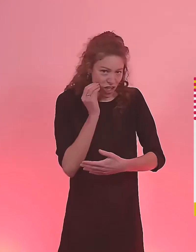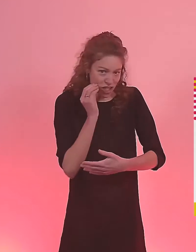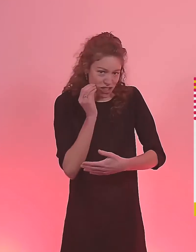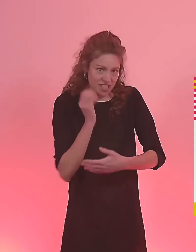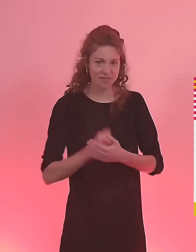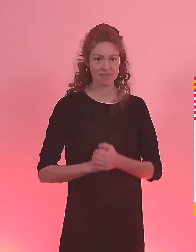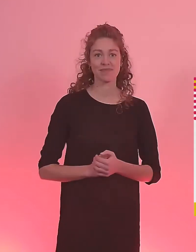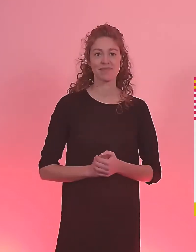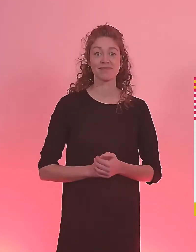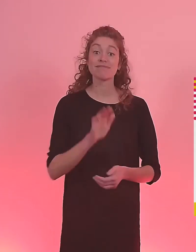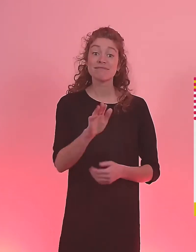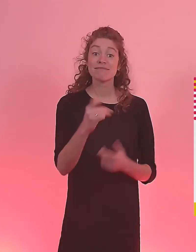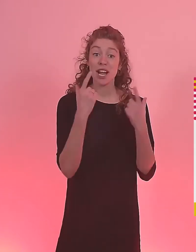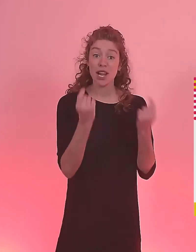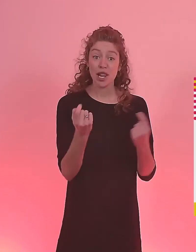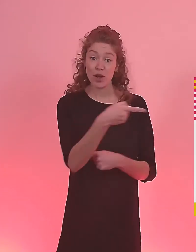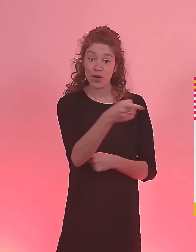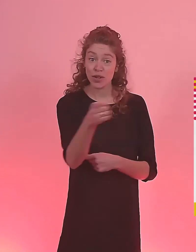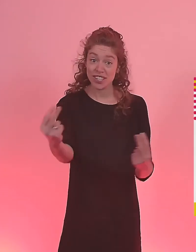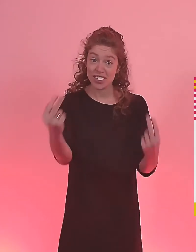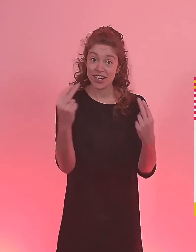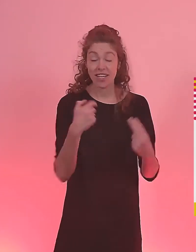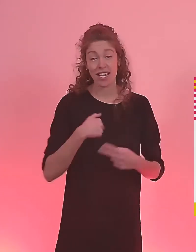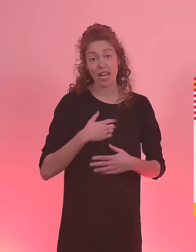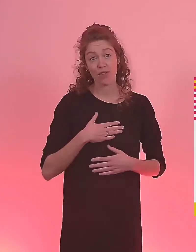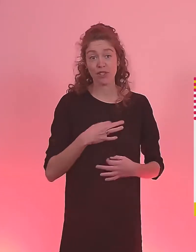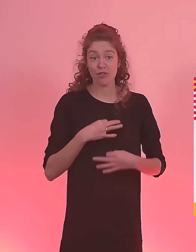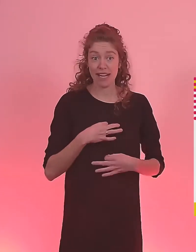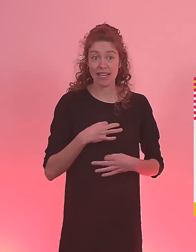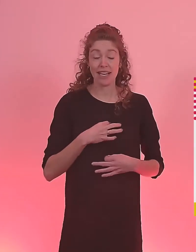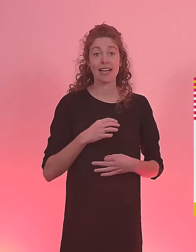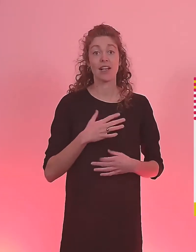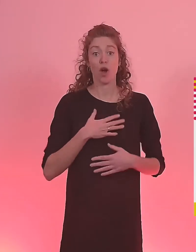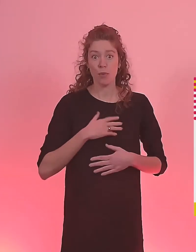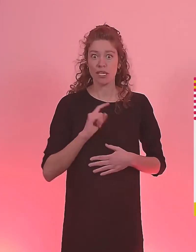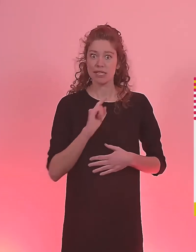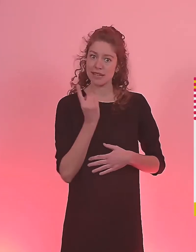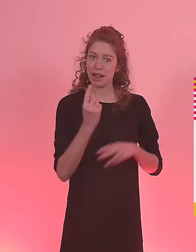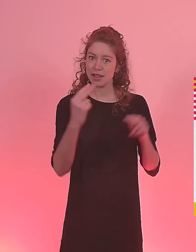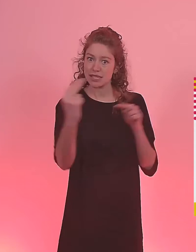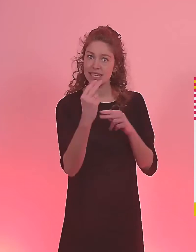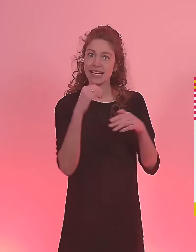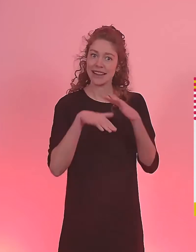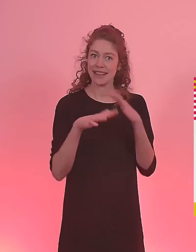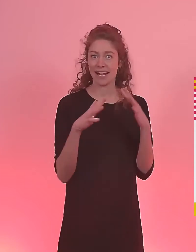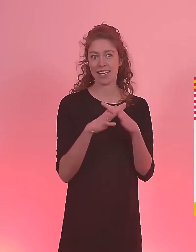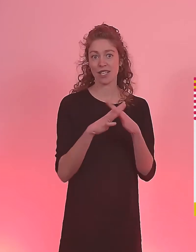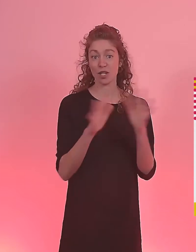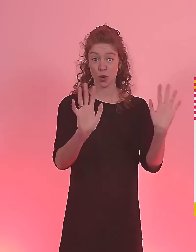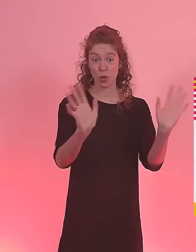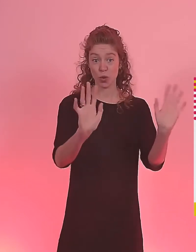Leuk dat jullie hier waren. Ik vond het heel fijn. Ik hoop jullie snel weer te zien in de kerk. Doei!